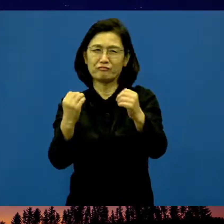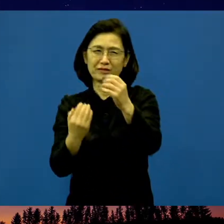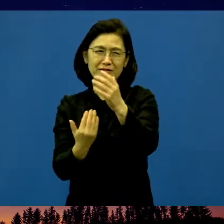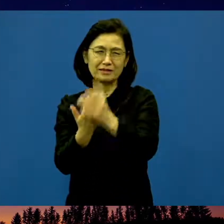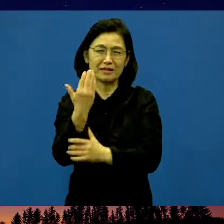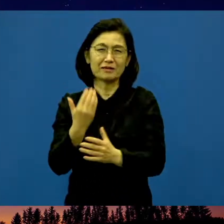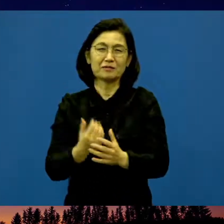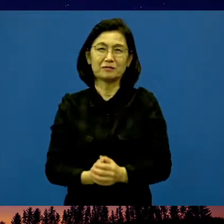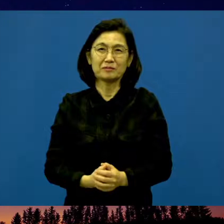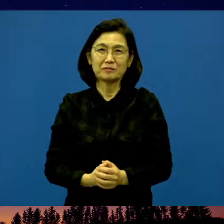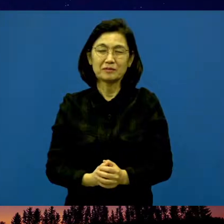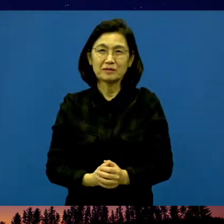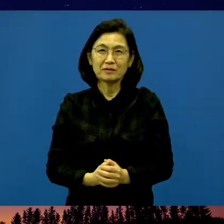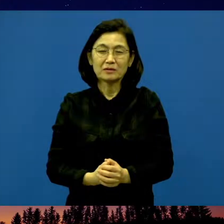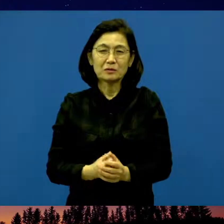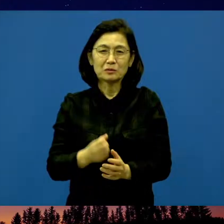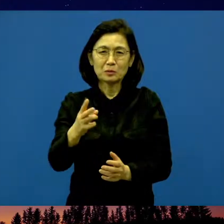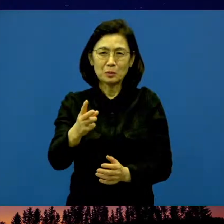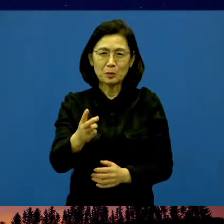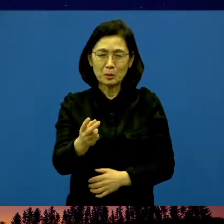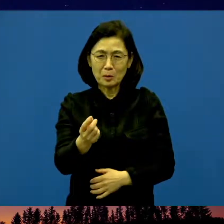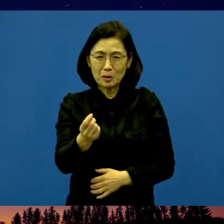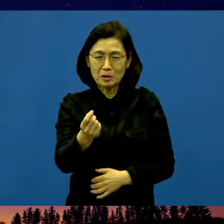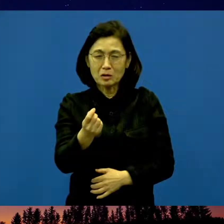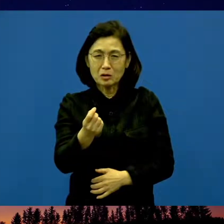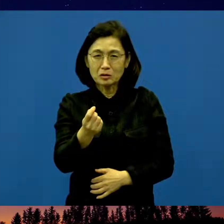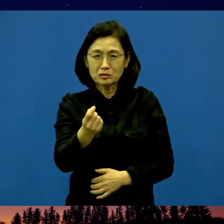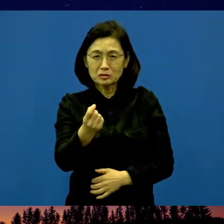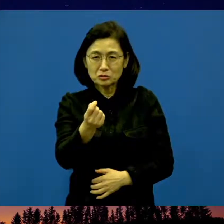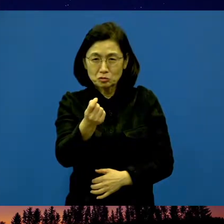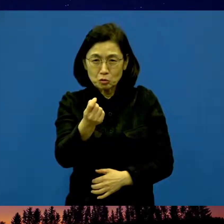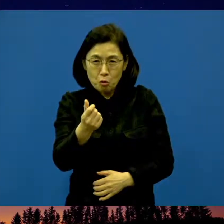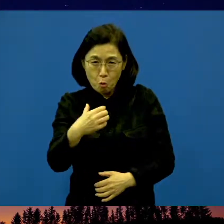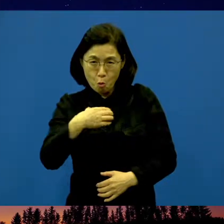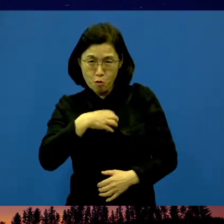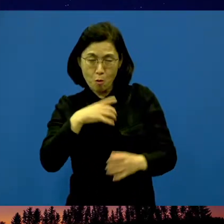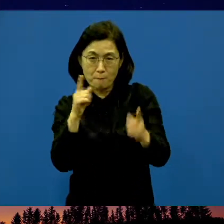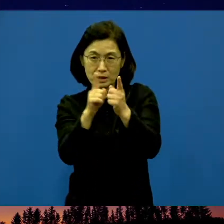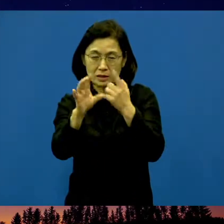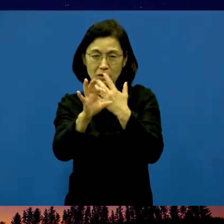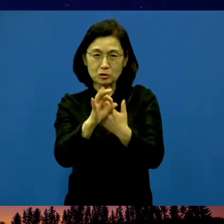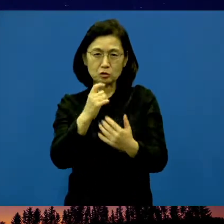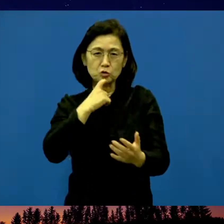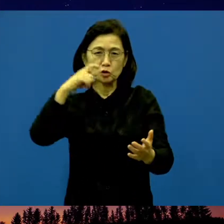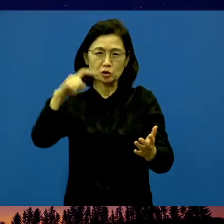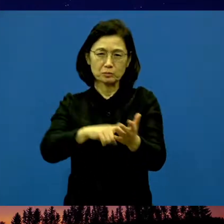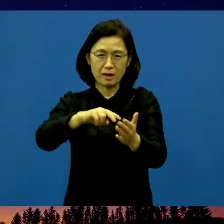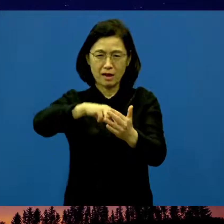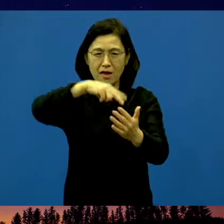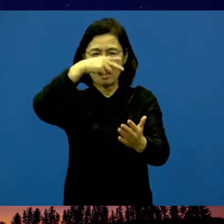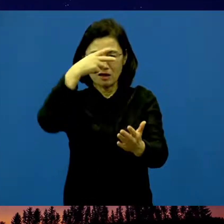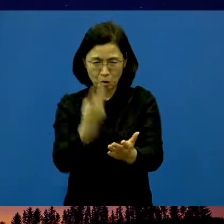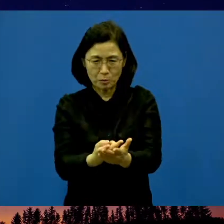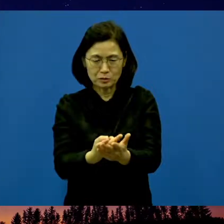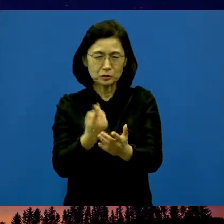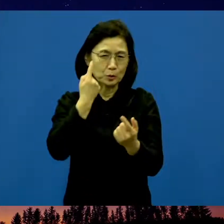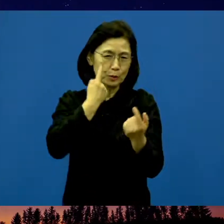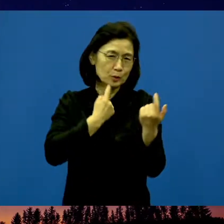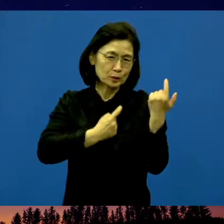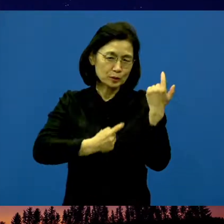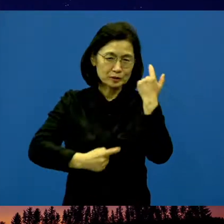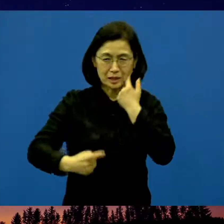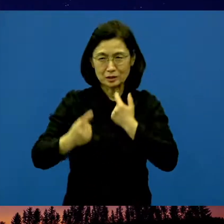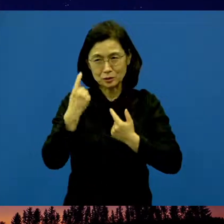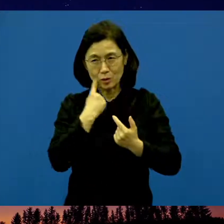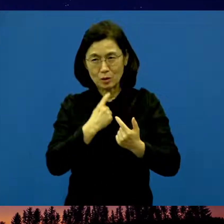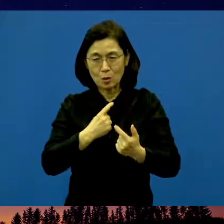넘어지지 않아야 될 곳에도 넘어지고 또 쉽게 상처를 받고 또 스스로 자기가 뭐를 해낼